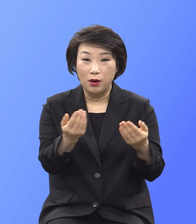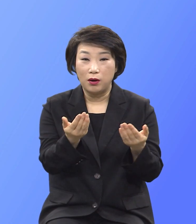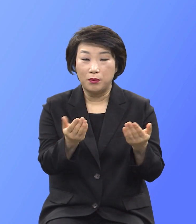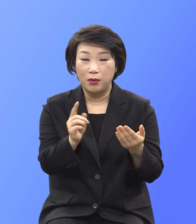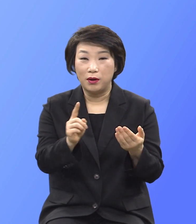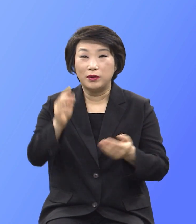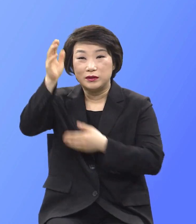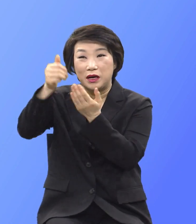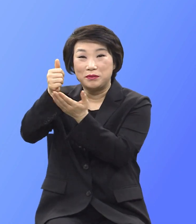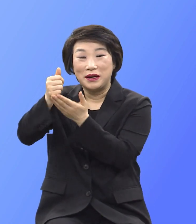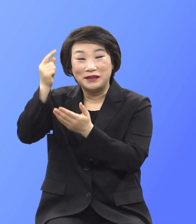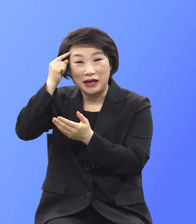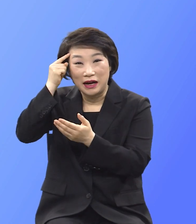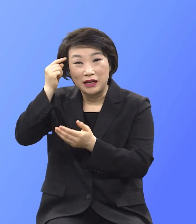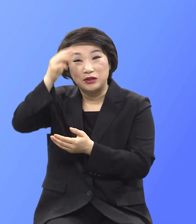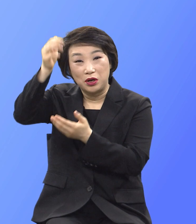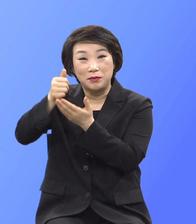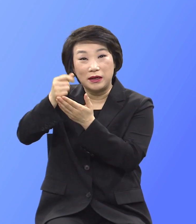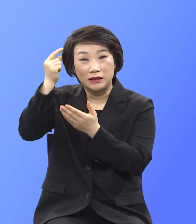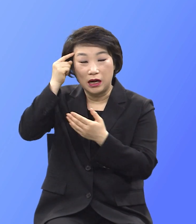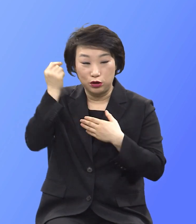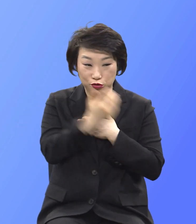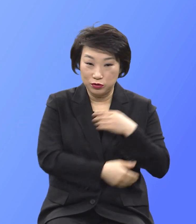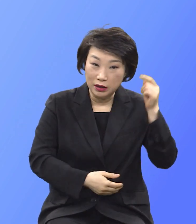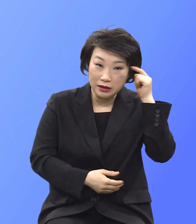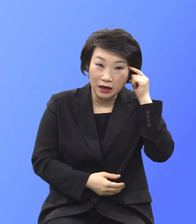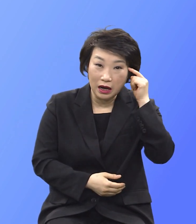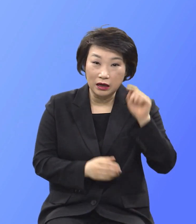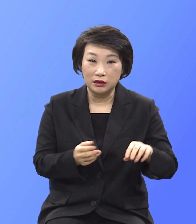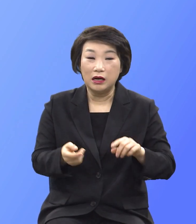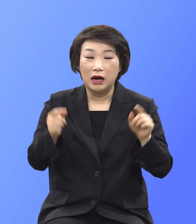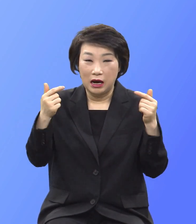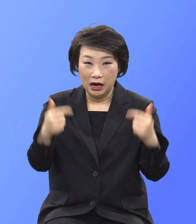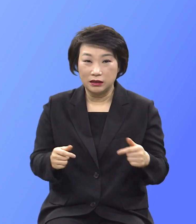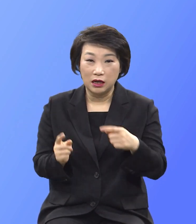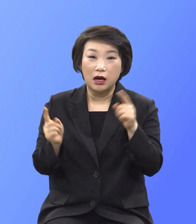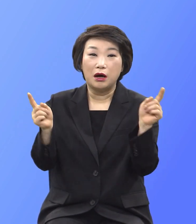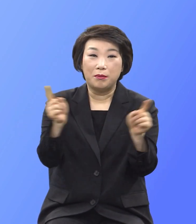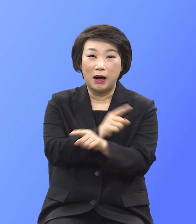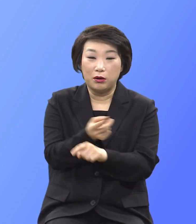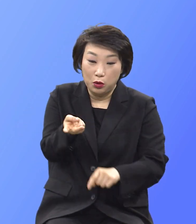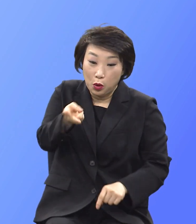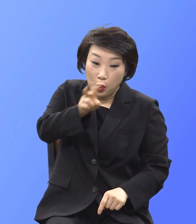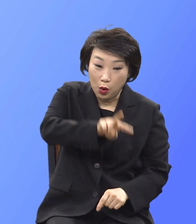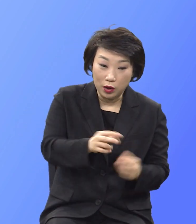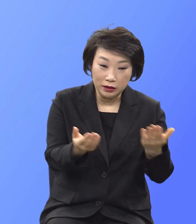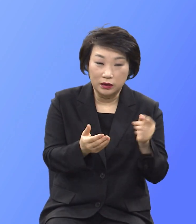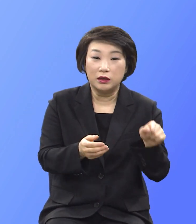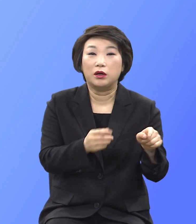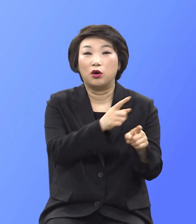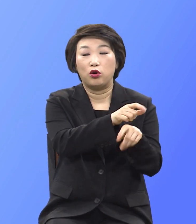하나님의 성령의 생각을 육신의 생각으로 항상 바꾸는